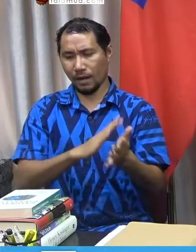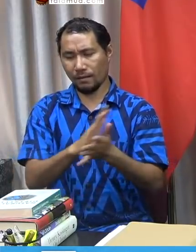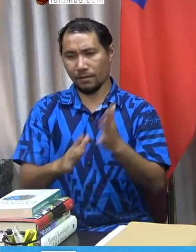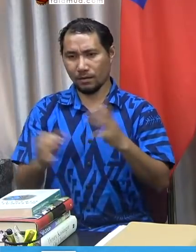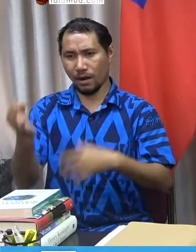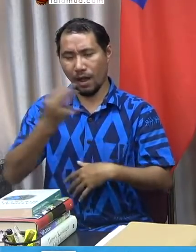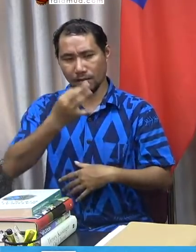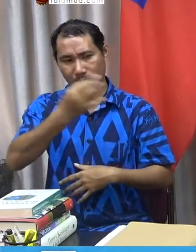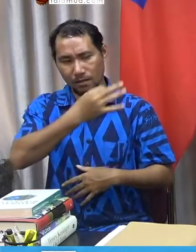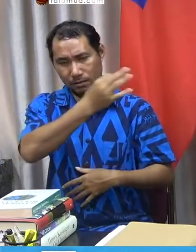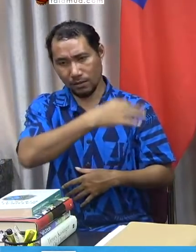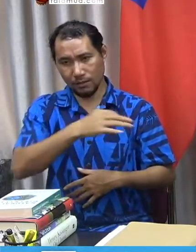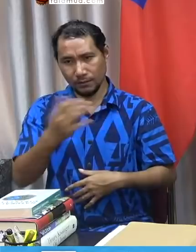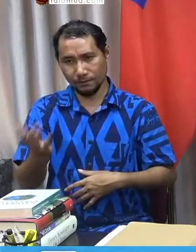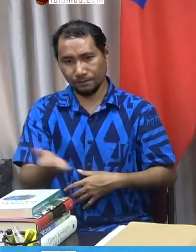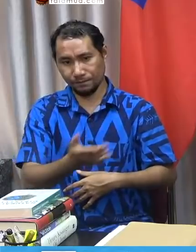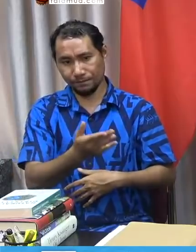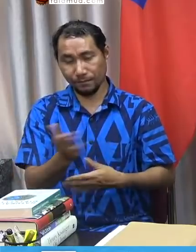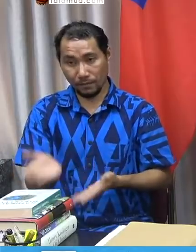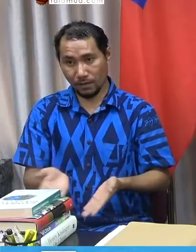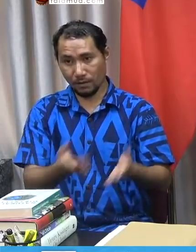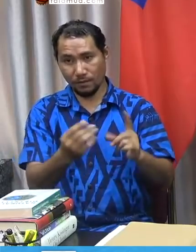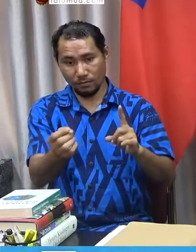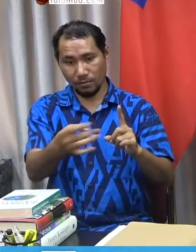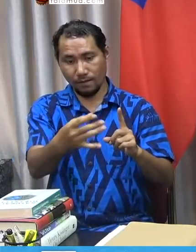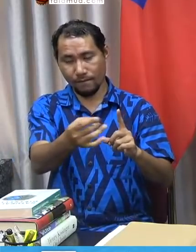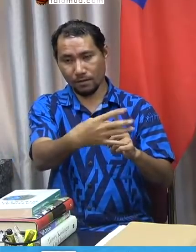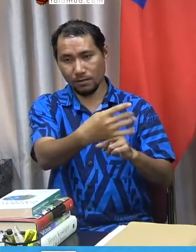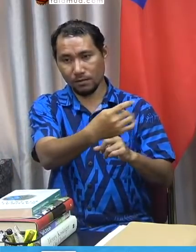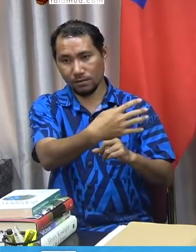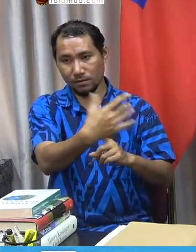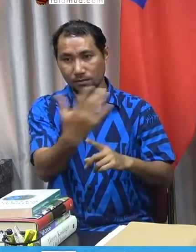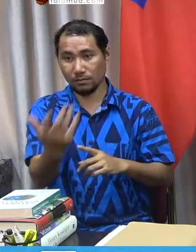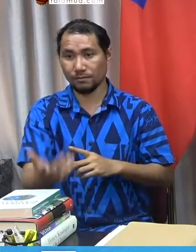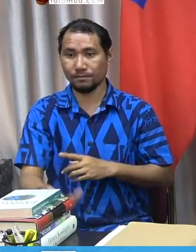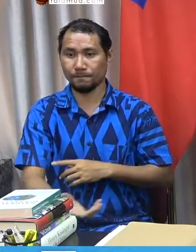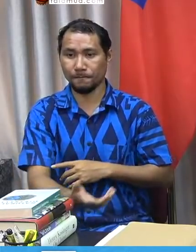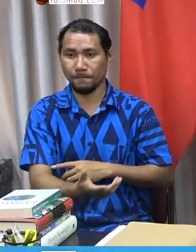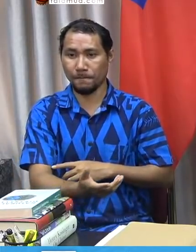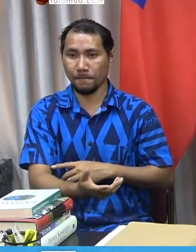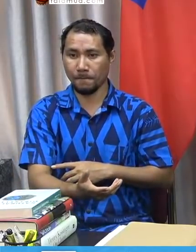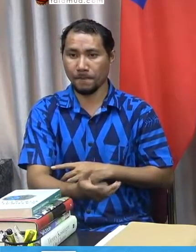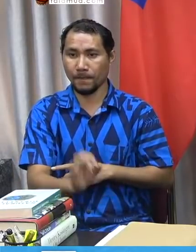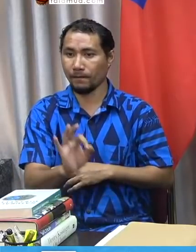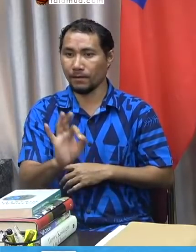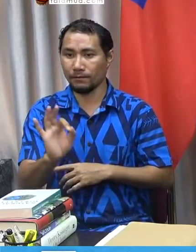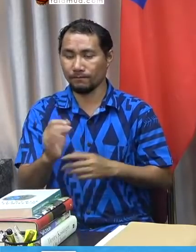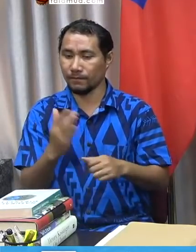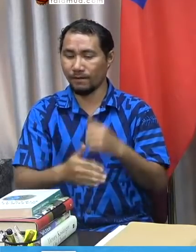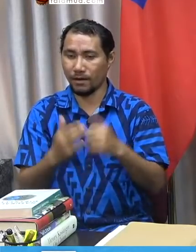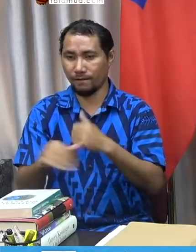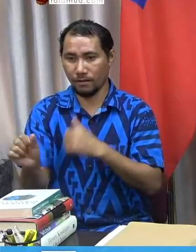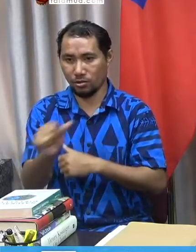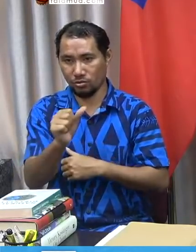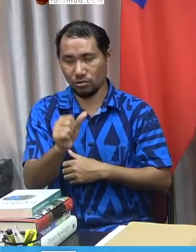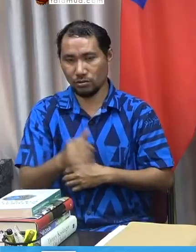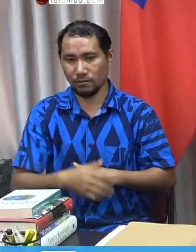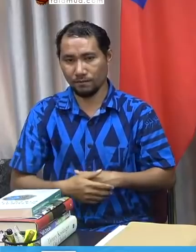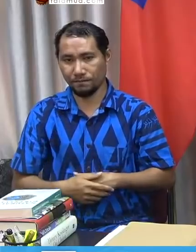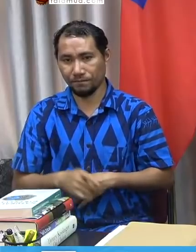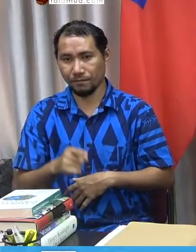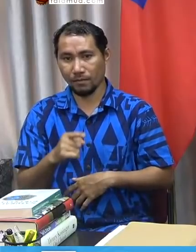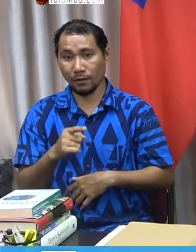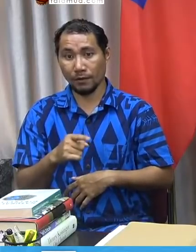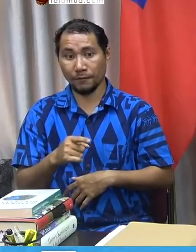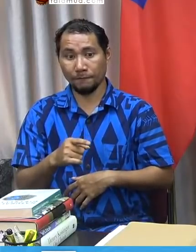atu e watu a lato whautuanga mo lato manatu. Ai le whaungai. O le mea